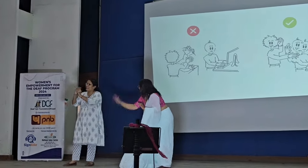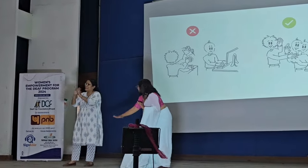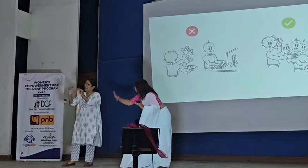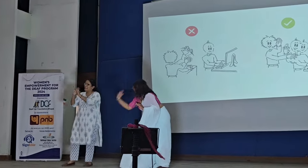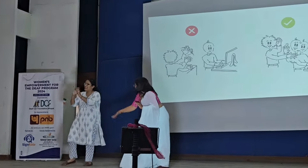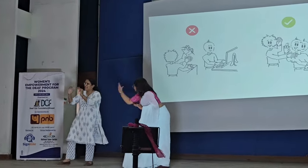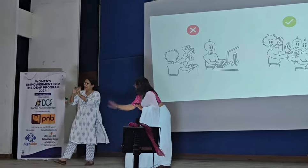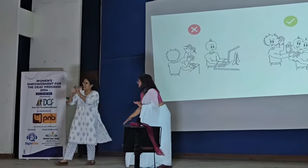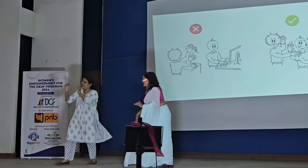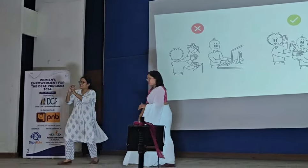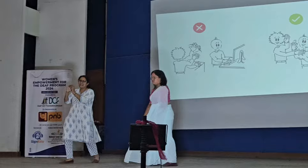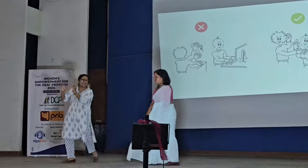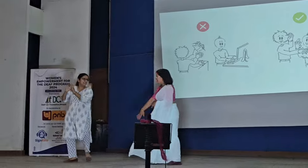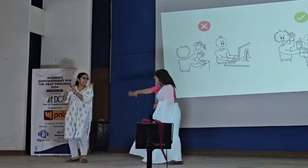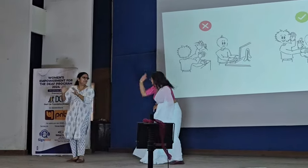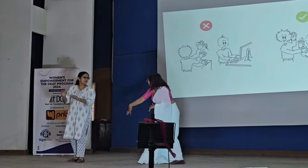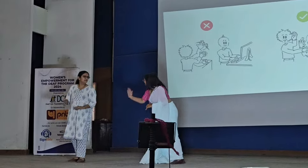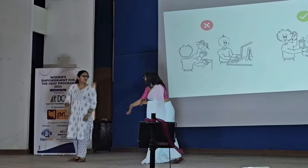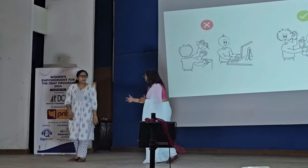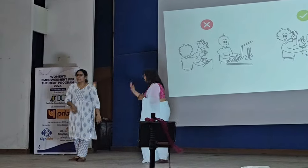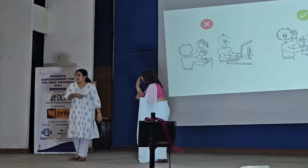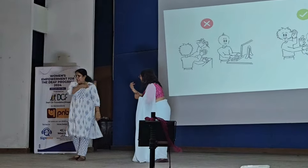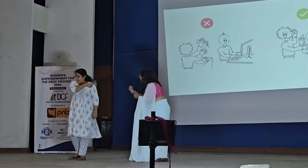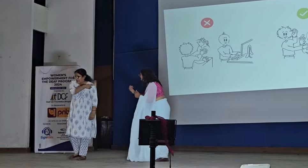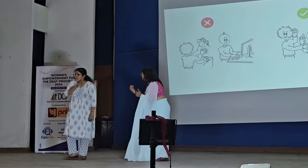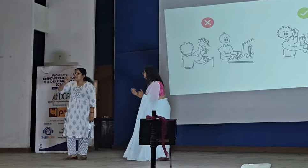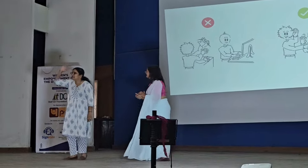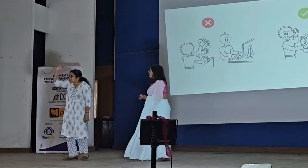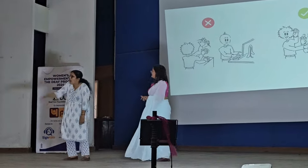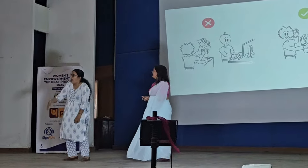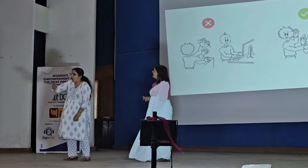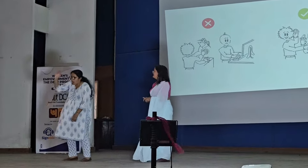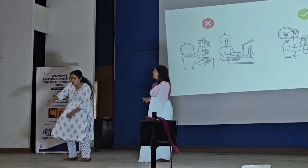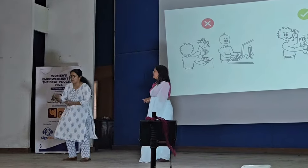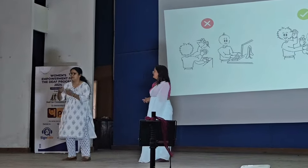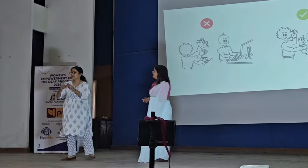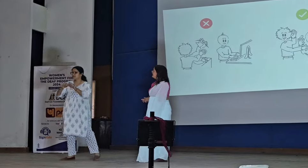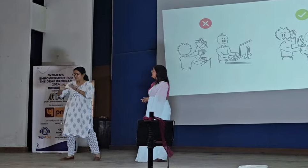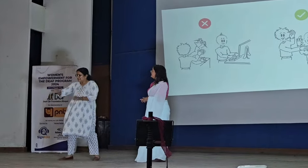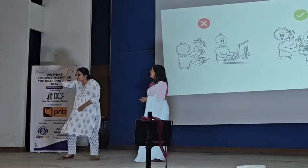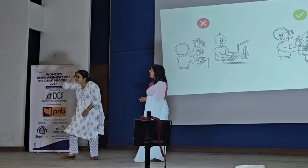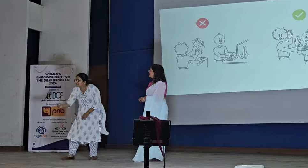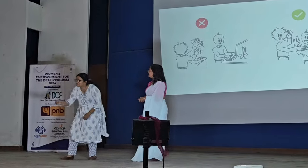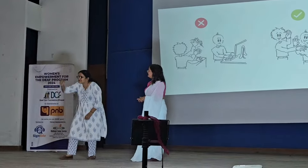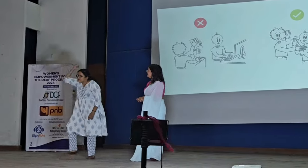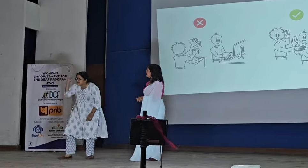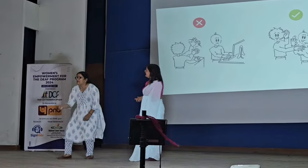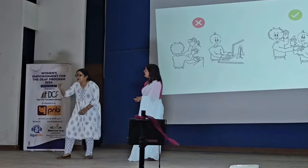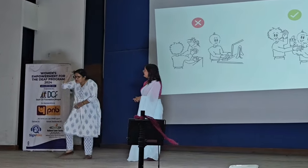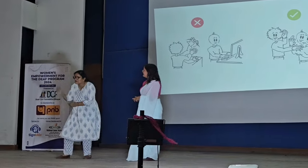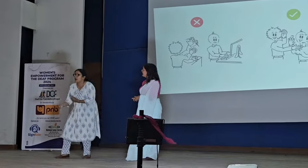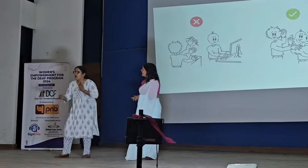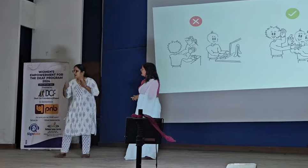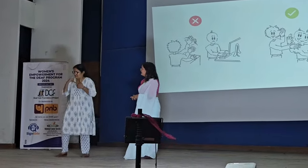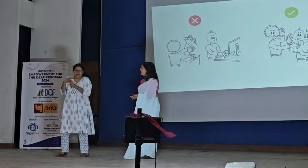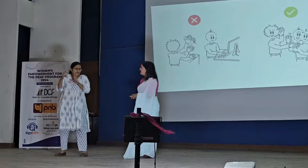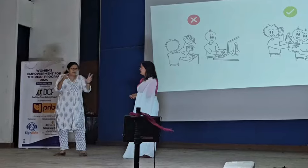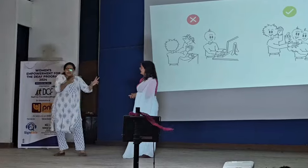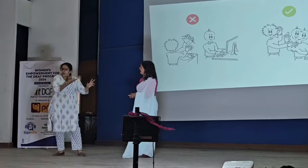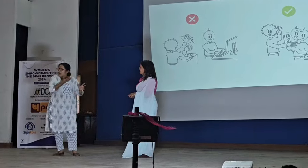वीडियो में बात कर रही हूँ, उससे बात कर रही हूँ, साइड से बुला रहे हैं, देखो देखो देखो जैसे आप ऐसे कॉलिंग कर रहे हैं या फिर आप टप टप टप करके कोशिश कर